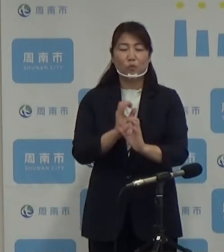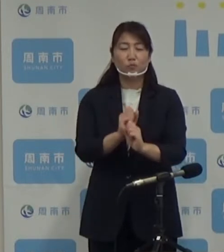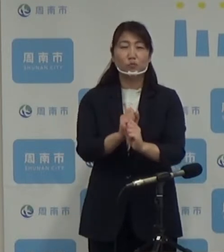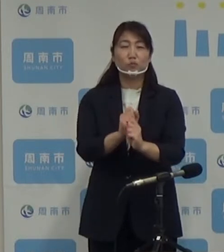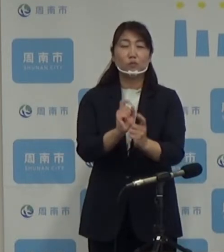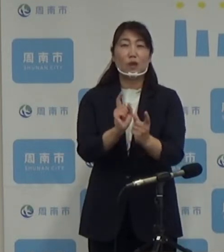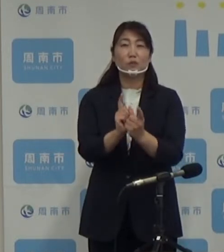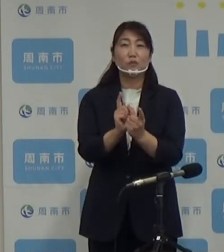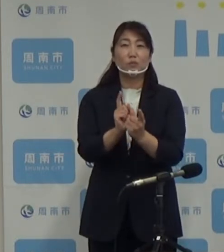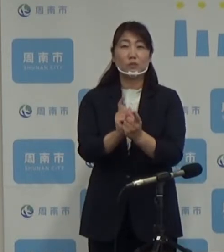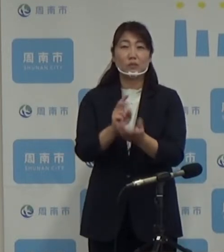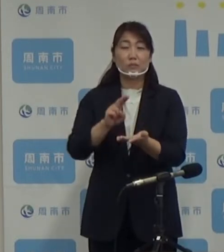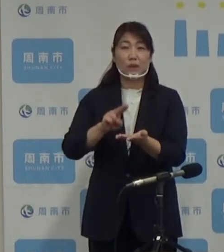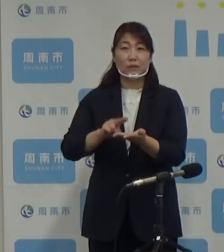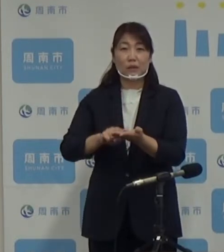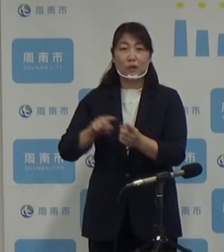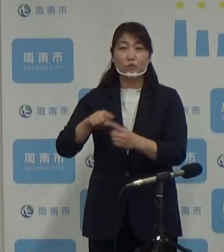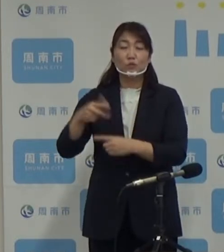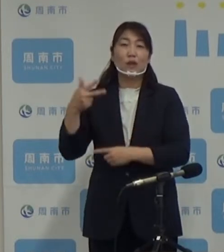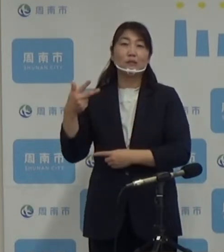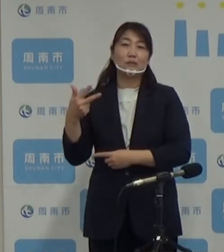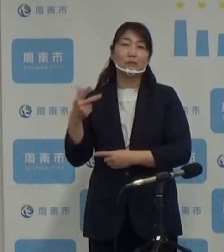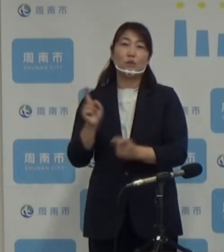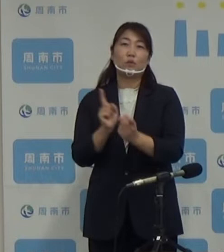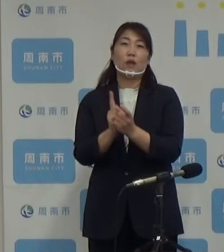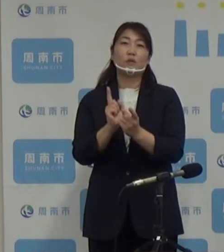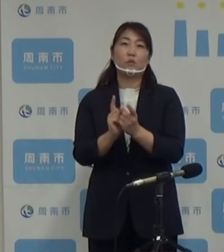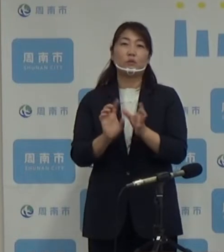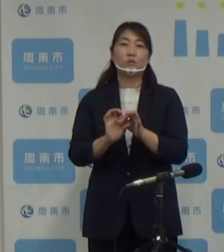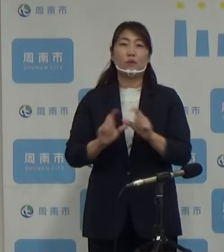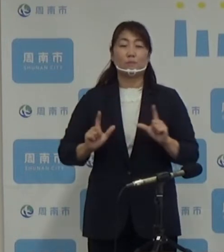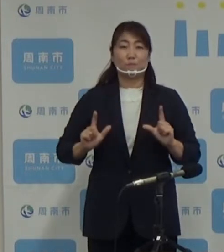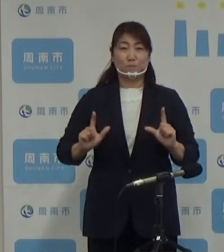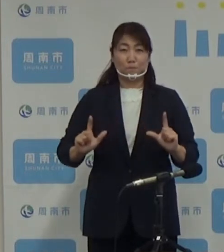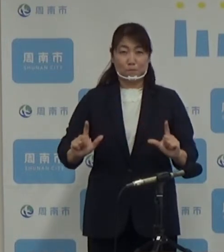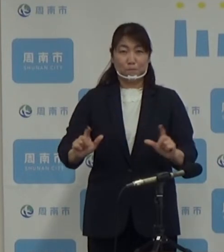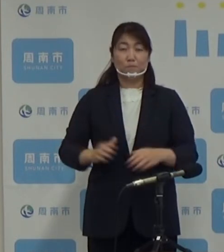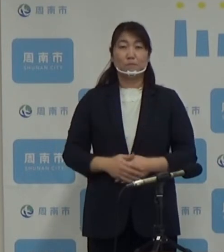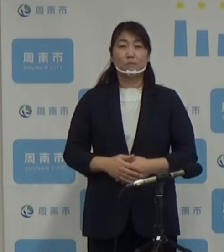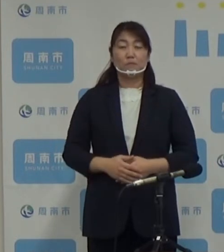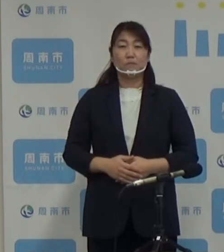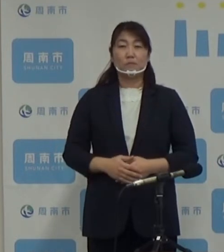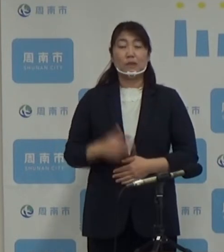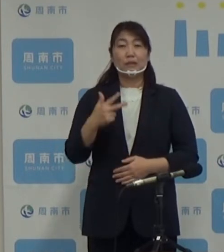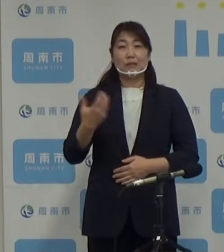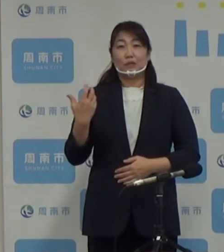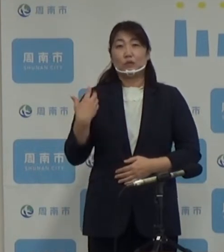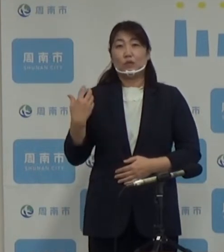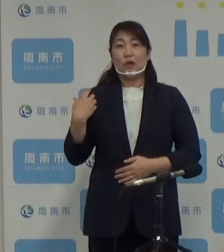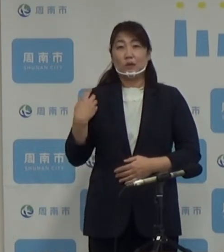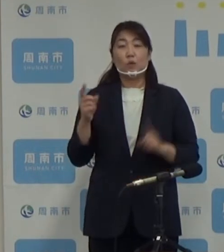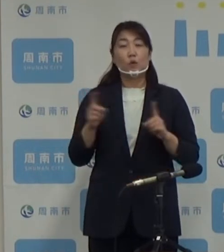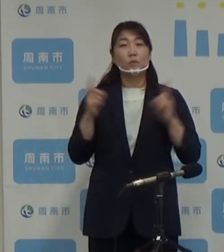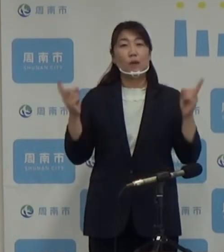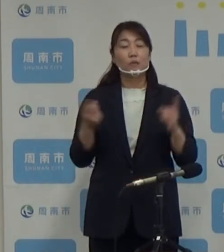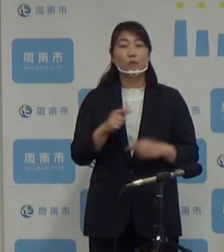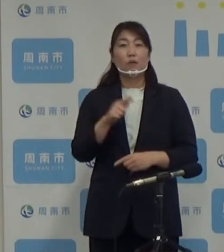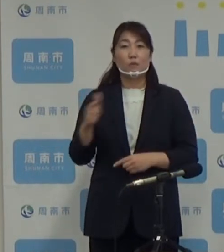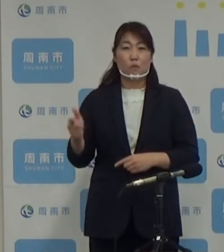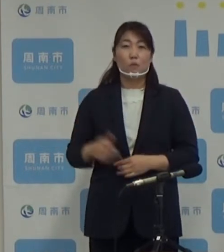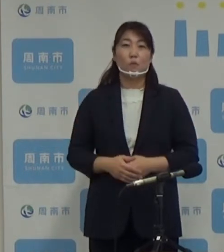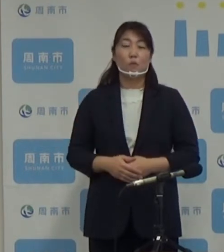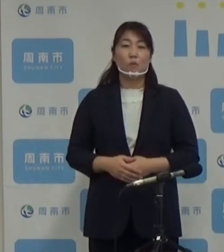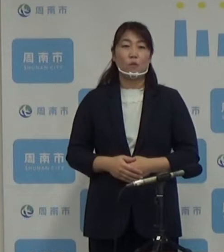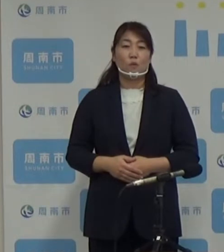措置の適用を受けた本誌の対応とお知らせいたします市が主催するイベント等については